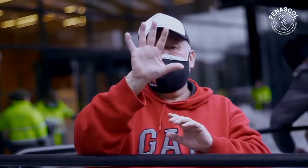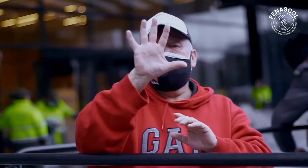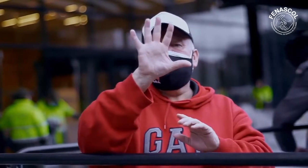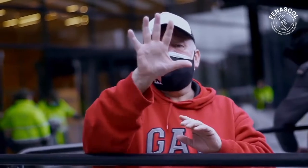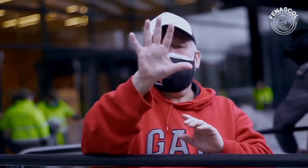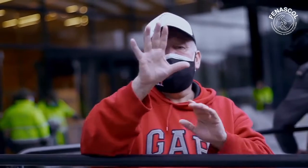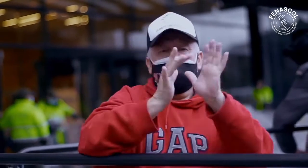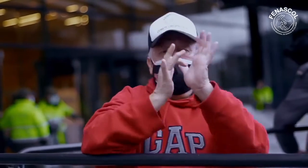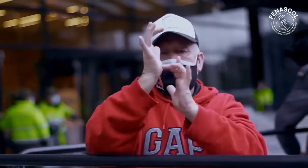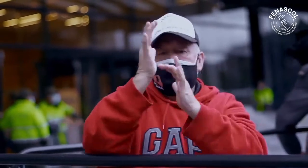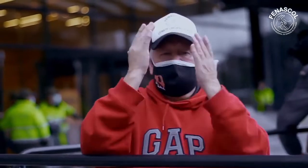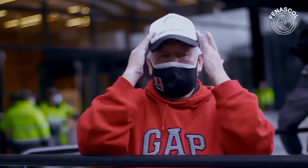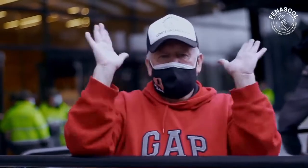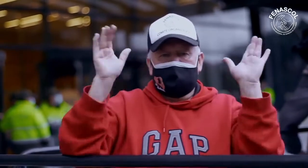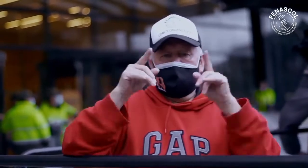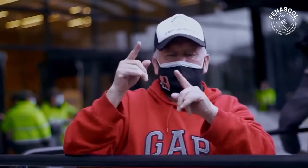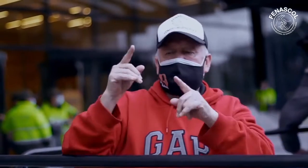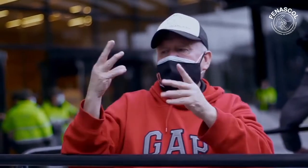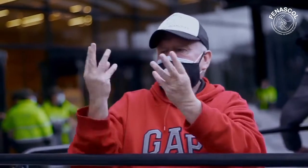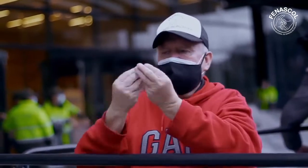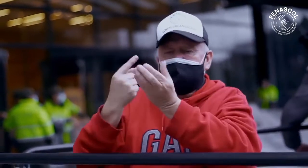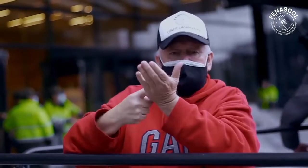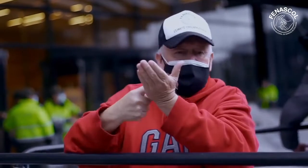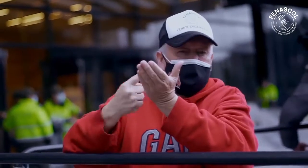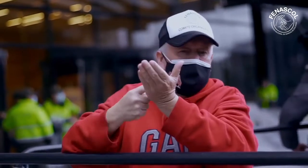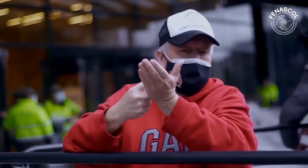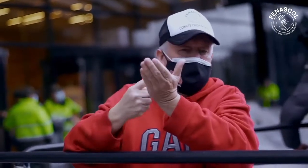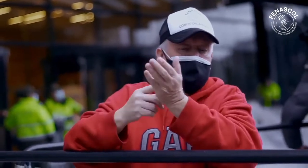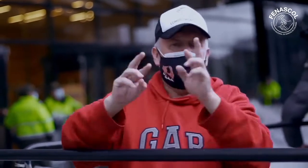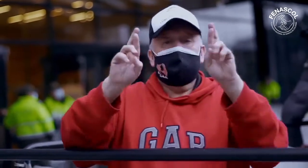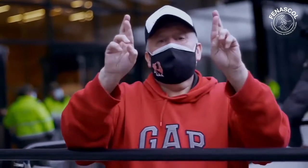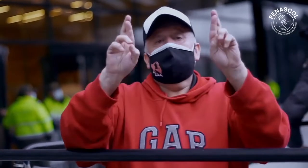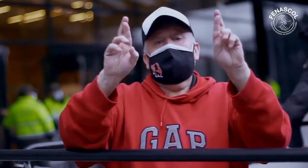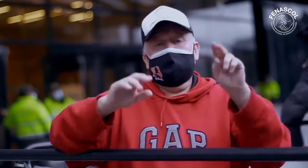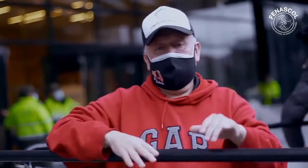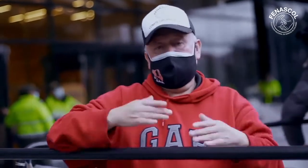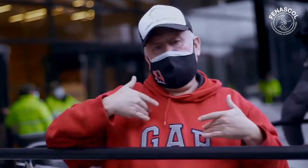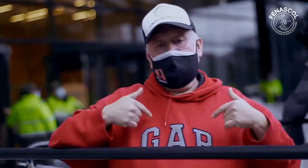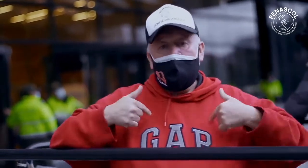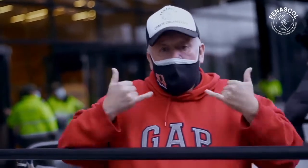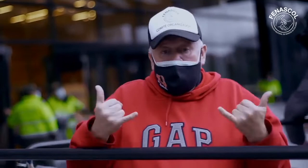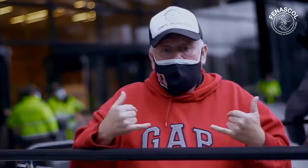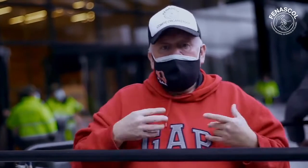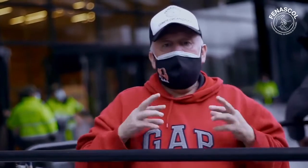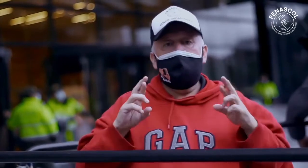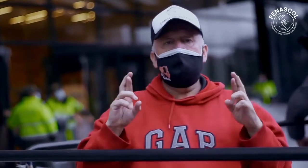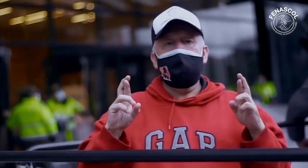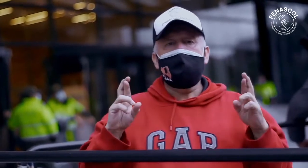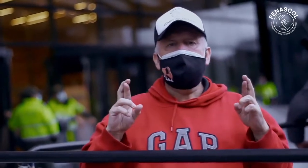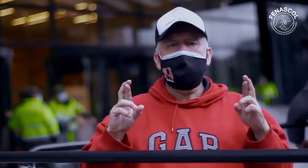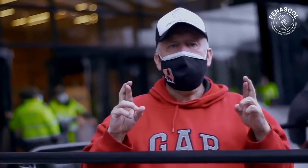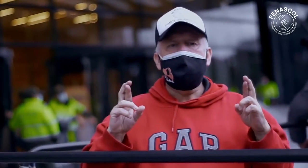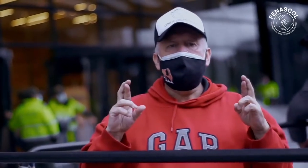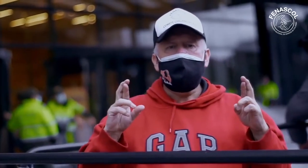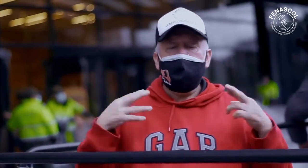Y pues esperamos a la reunión del 5 de abril. Esperemos que se cumpla lo que nos han dicho. Ya